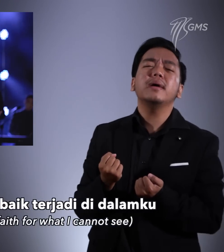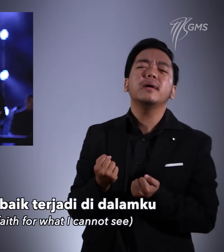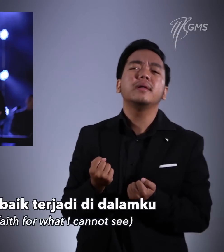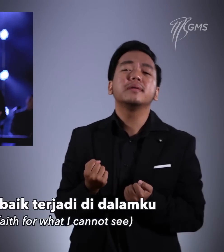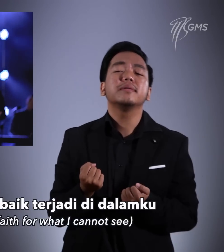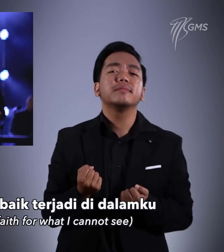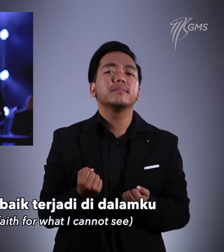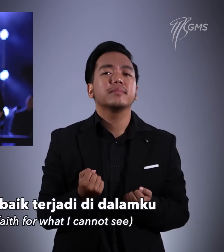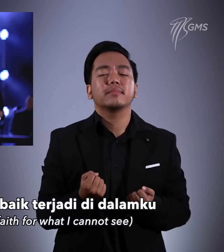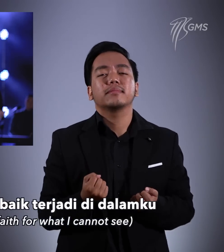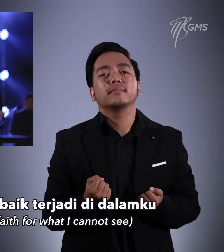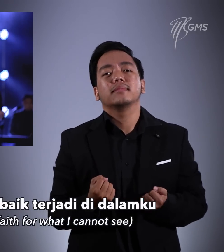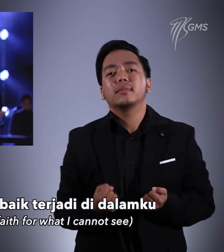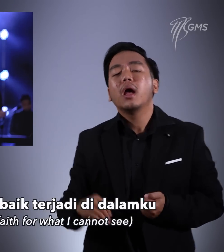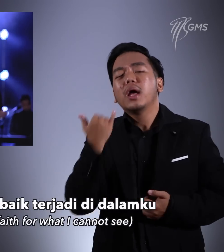harapkan